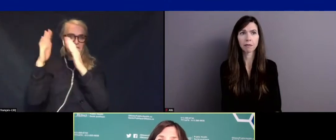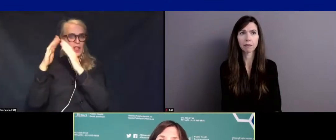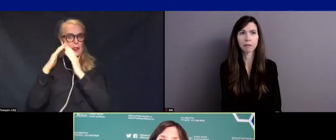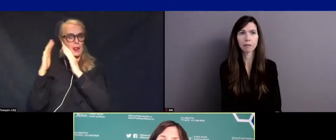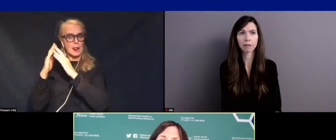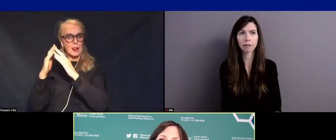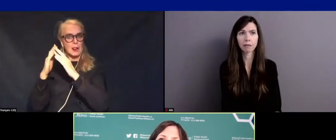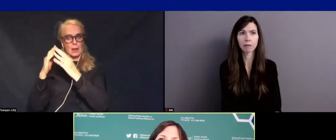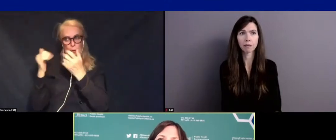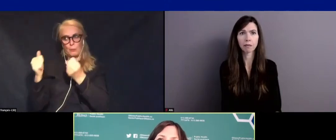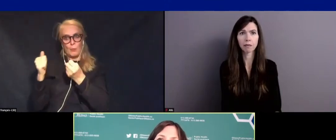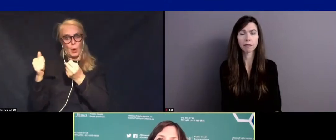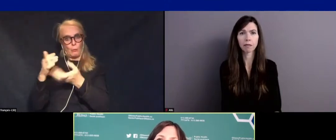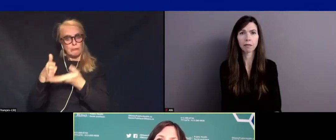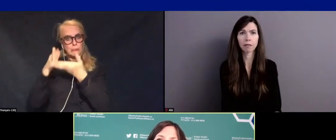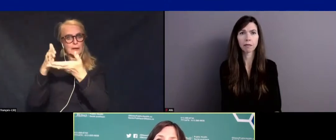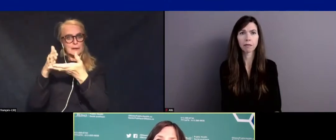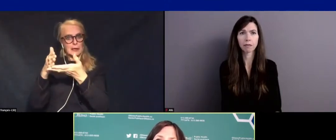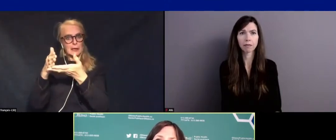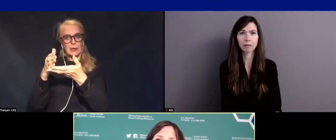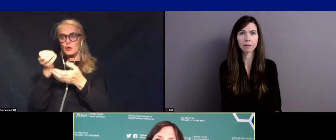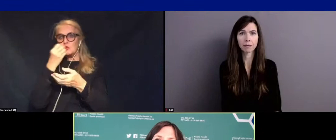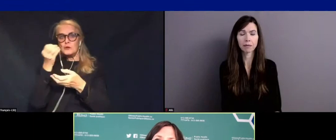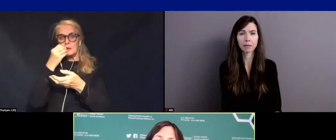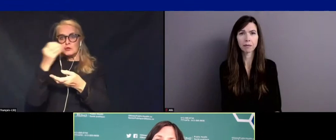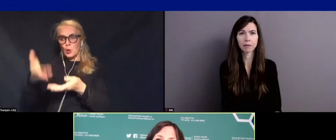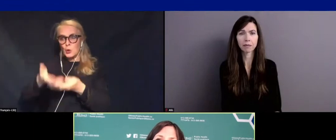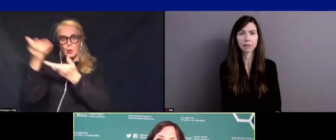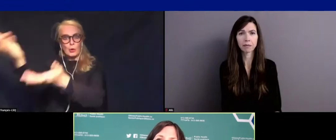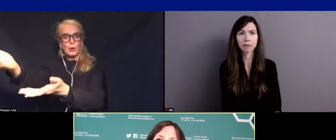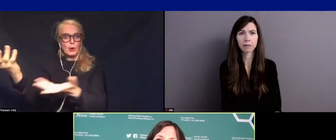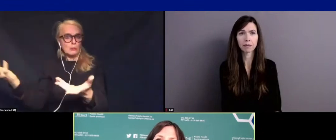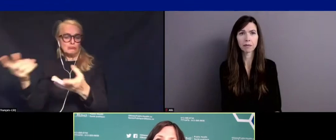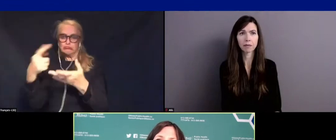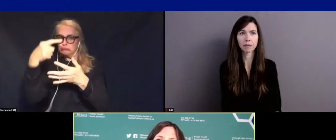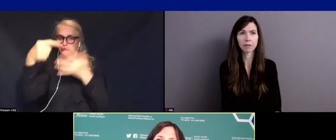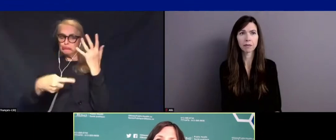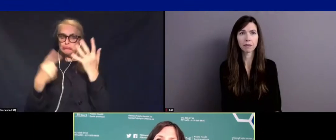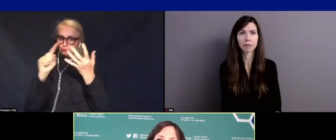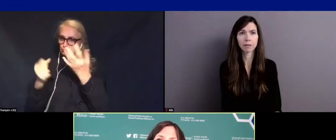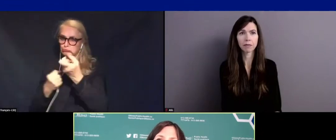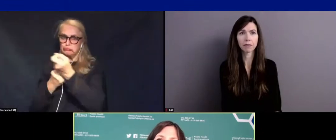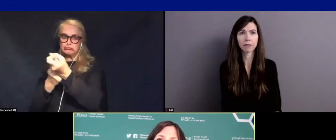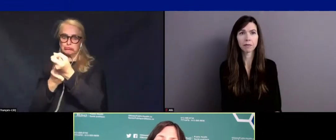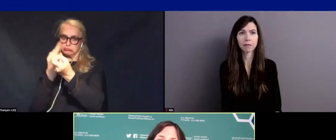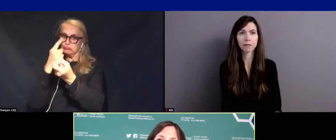la nourriture, d'autres aspects de soutien si c'est important.